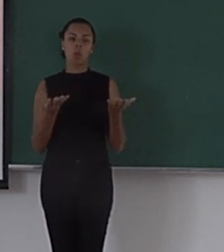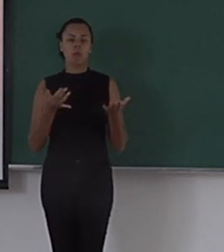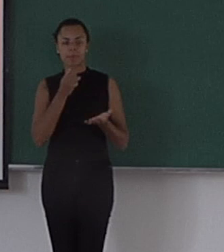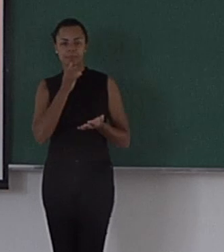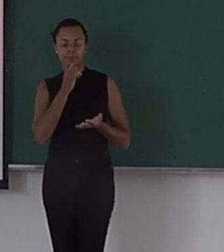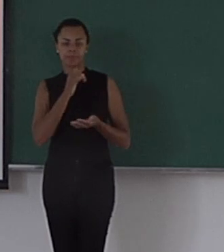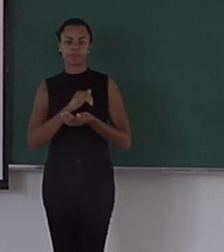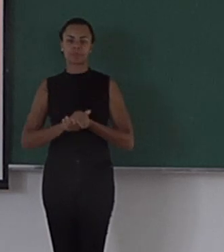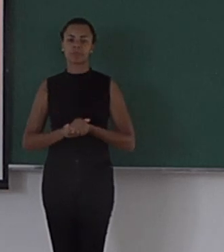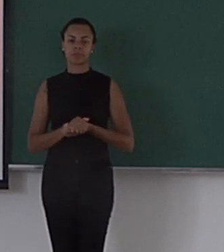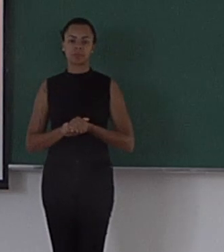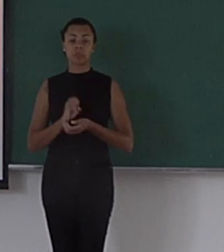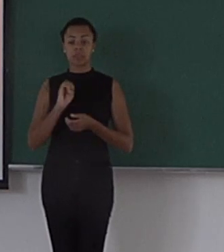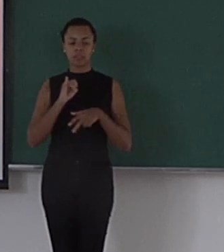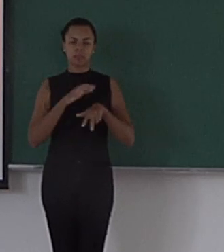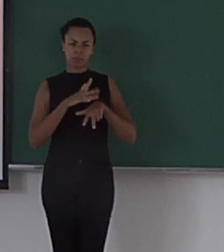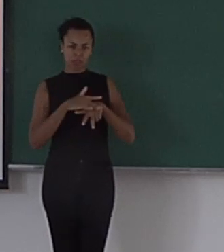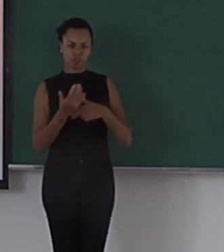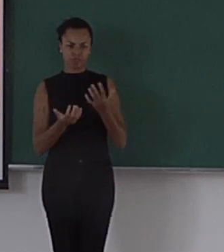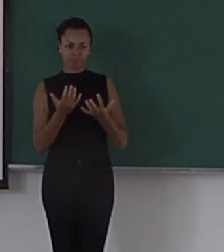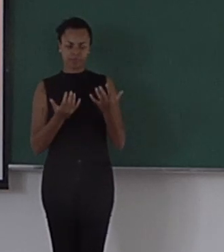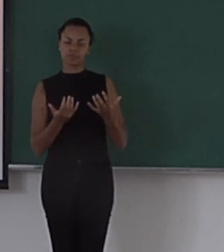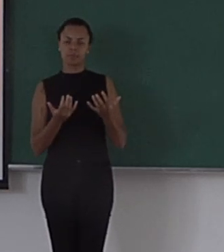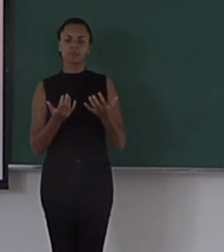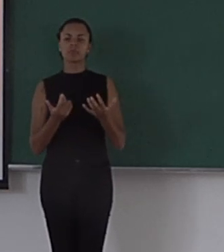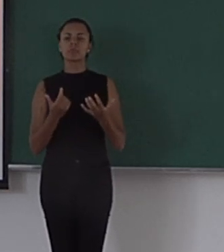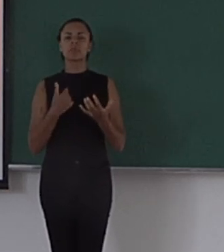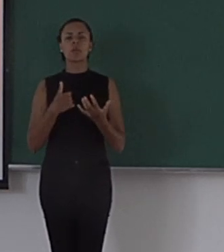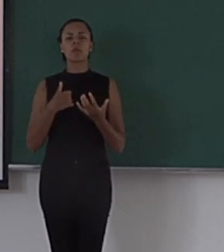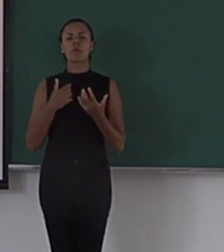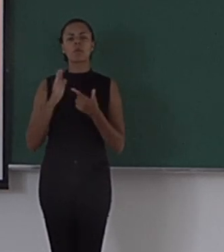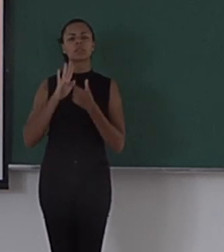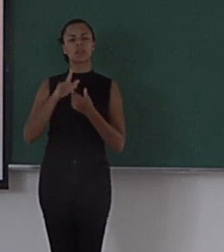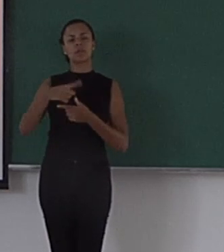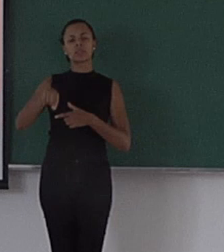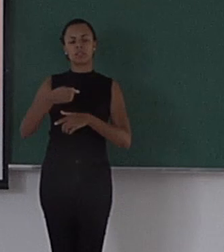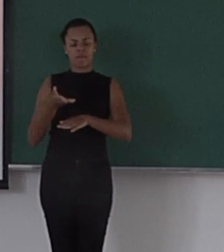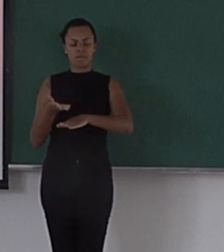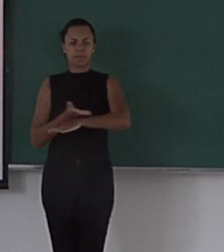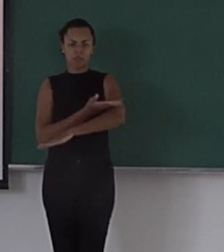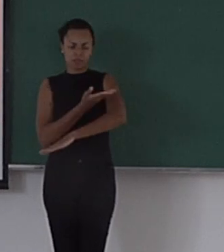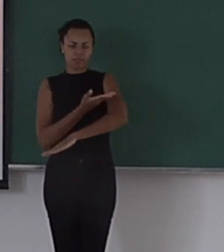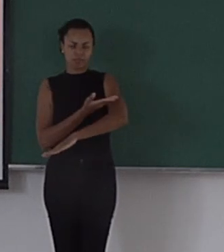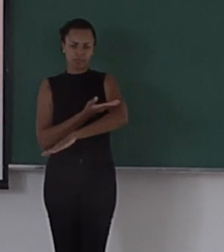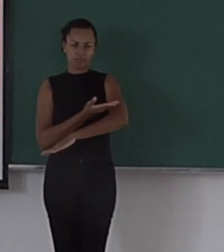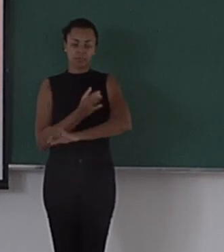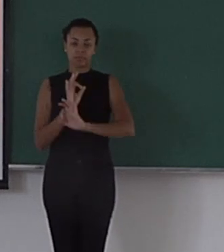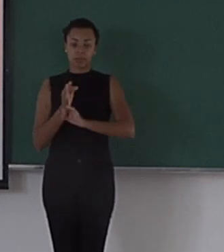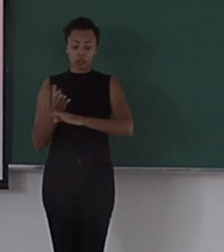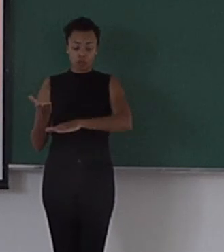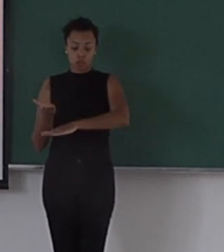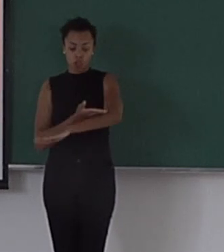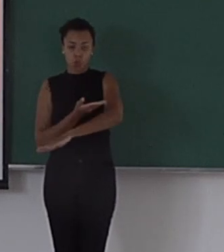exemplo, se eu tenho um paciente queimado, eu faço aquilo que eu mostrei para vocês, de passar aquela faca, aquele aparelho e tirar tudo, eu